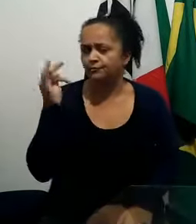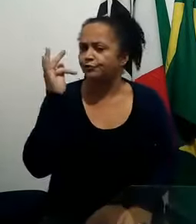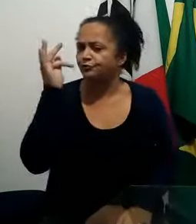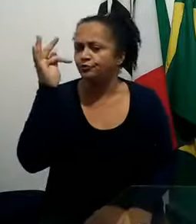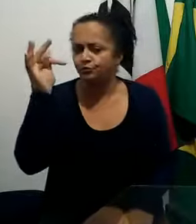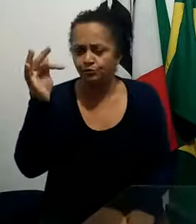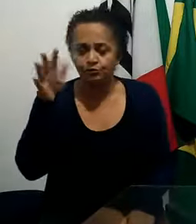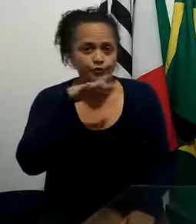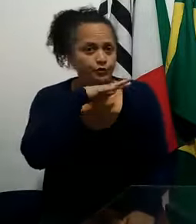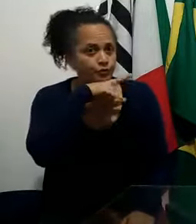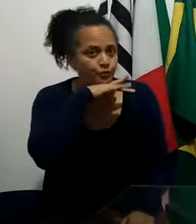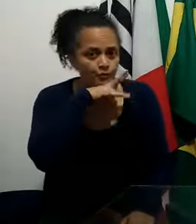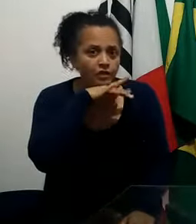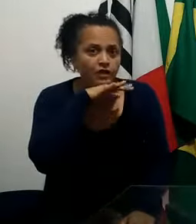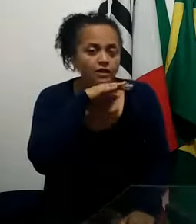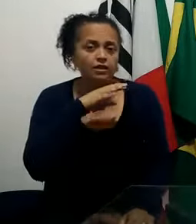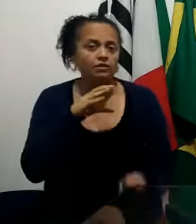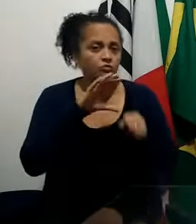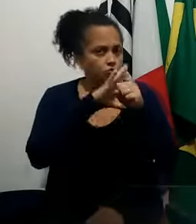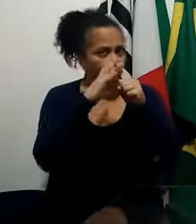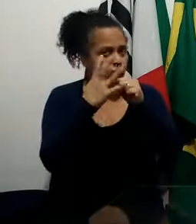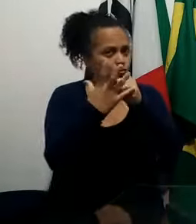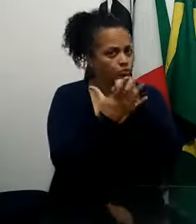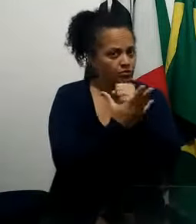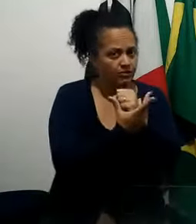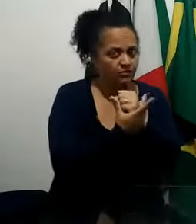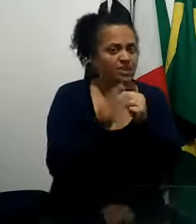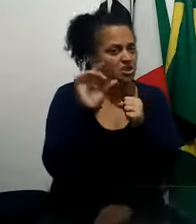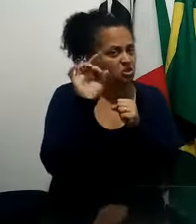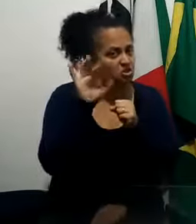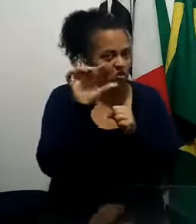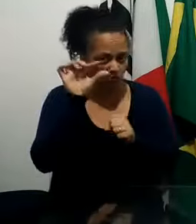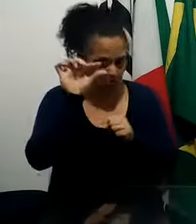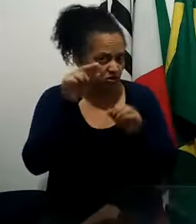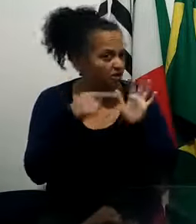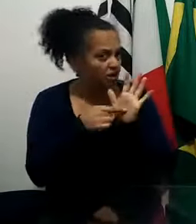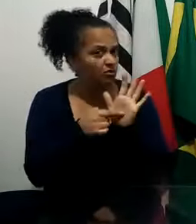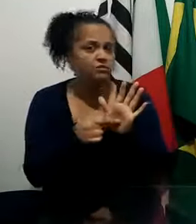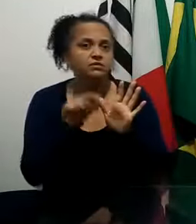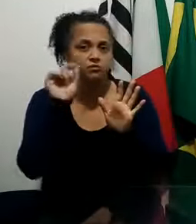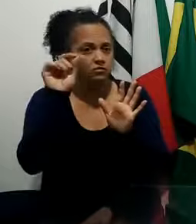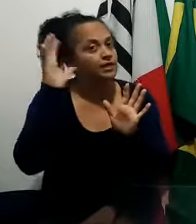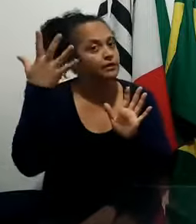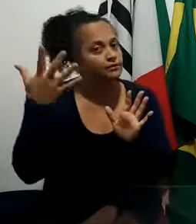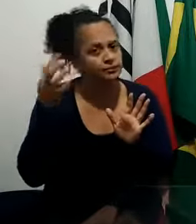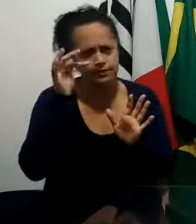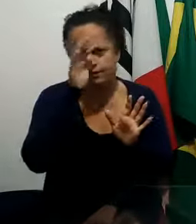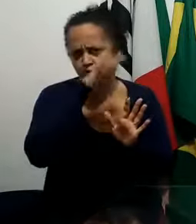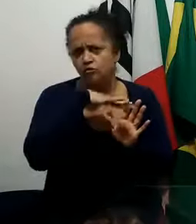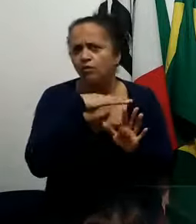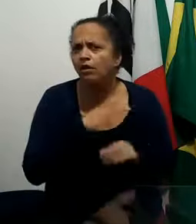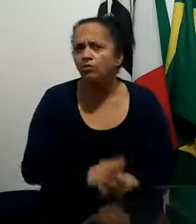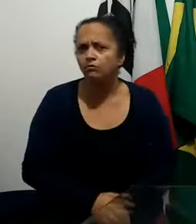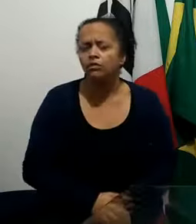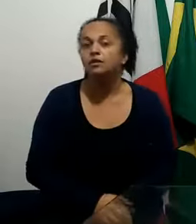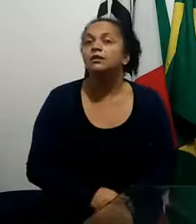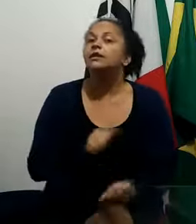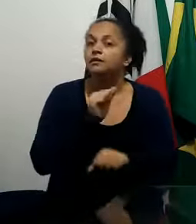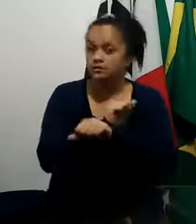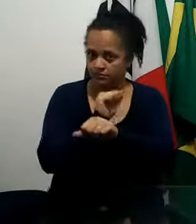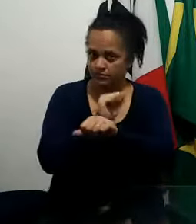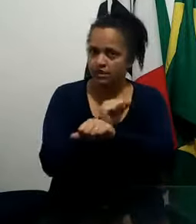do coronavírus é um refresco perto de tudo isso que vai acontecer. Espero que você pegue e